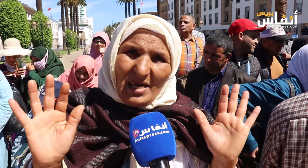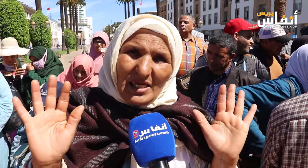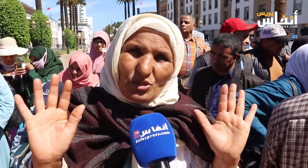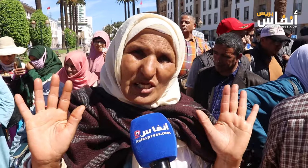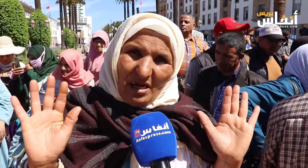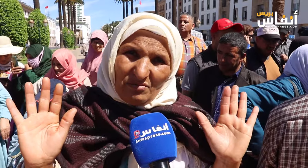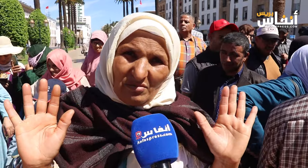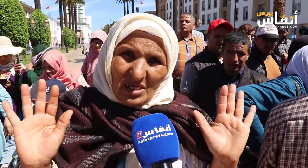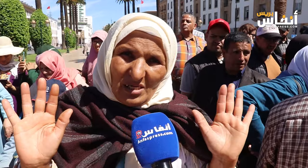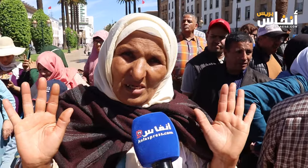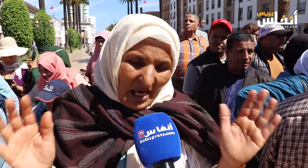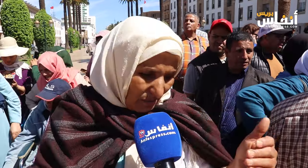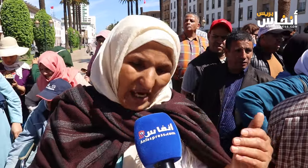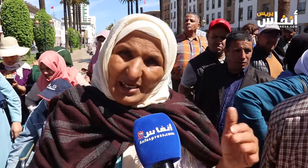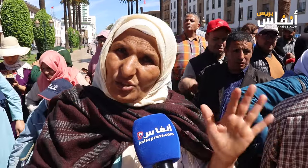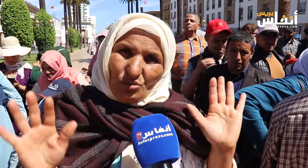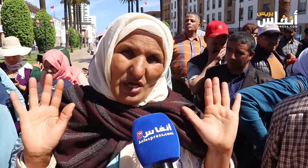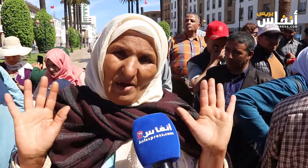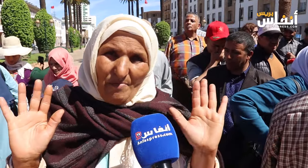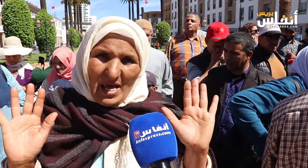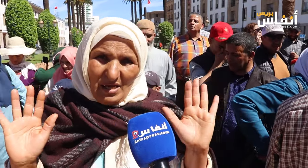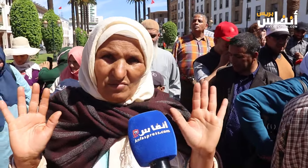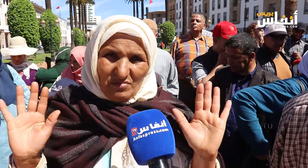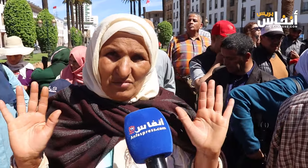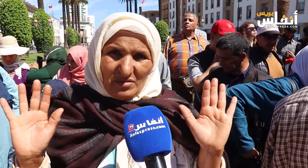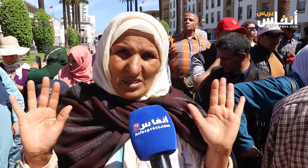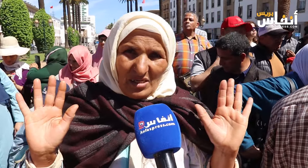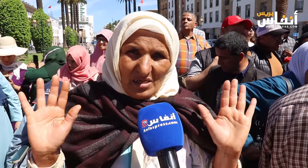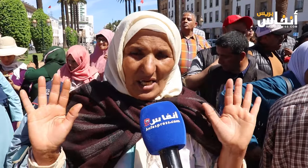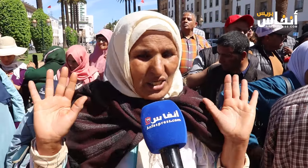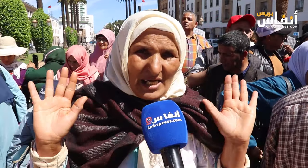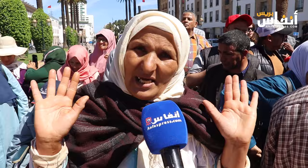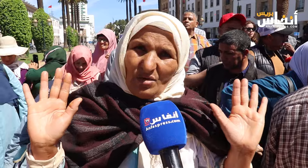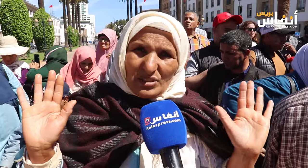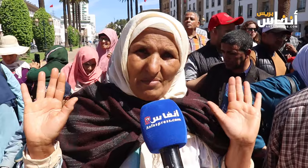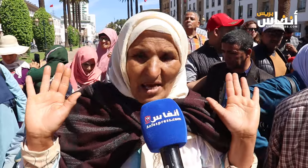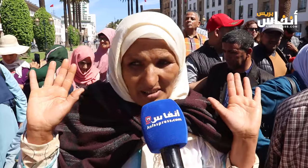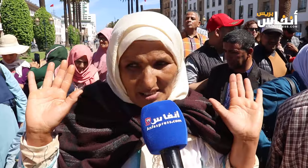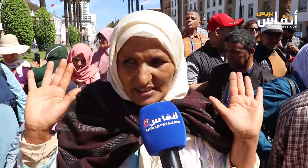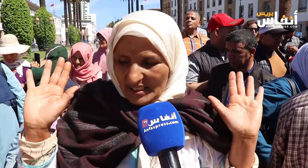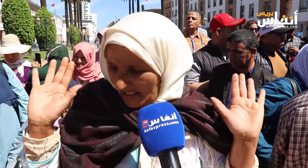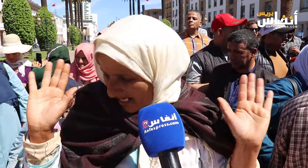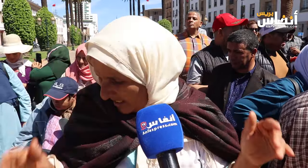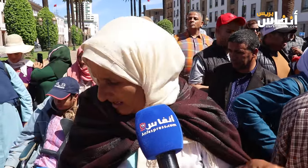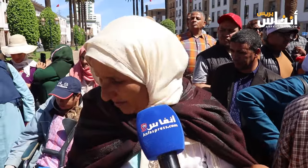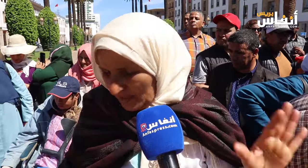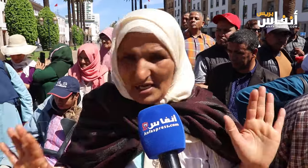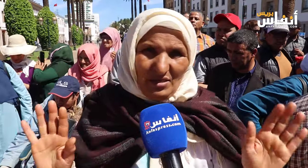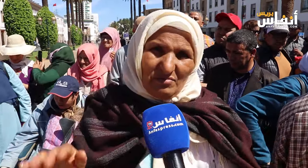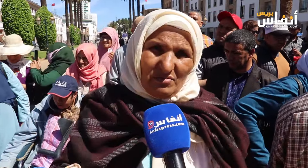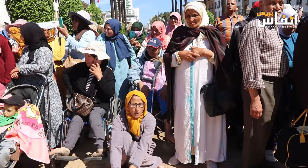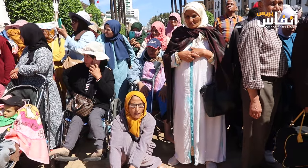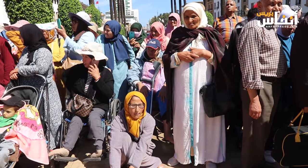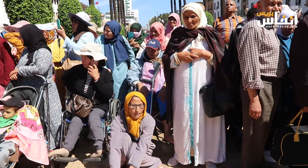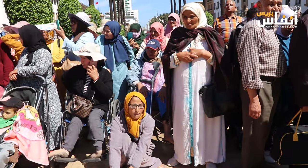ليها ما داروش ليا، ها الوراق عندي دروك جايبهم معايا، هادشي اللي كاينه ولدي، ما خدمت عليها حتى حاجه، راه ربي